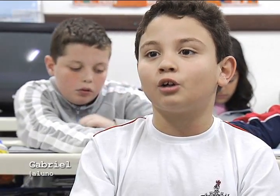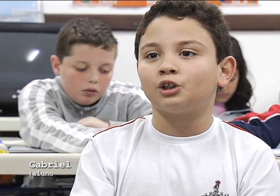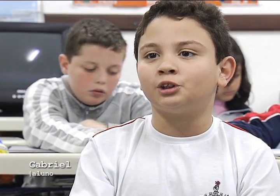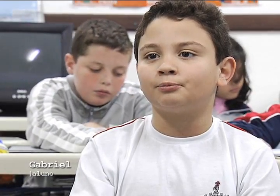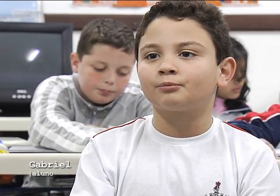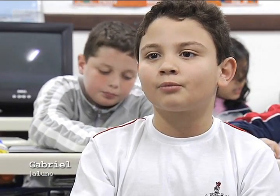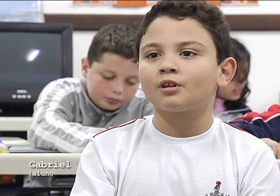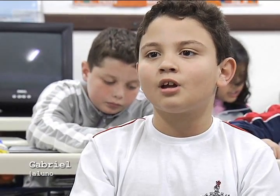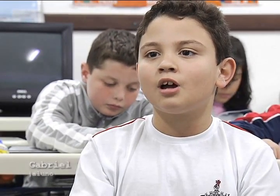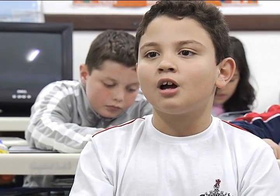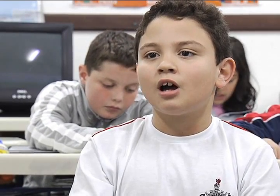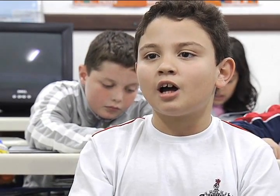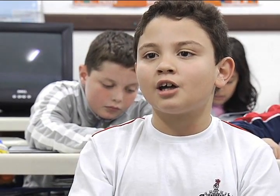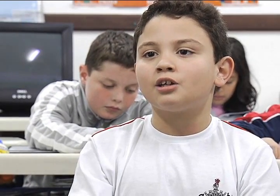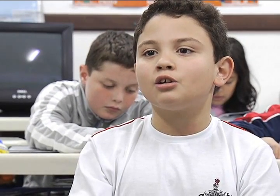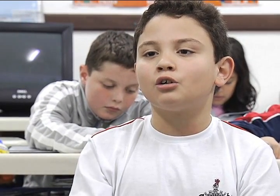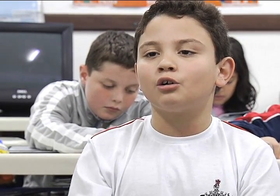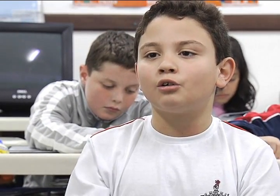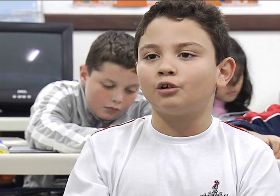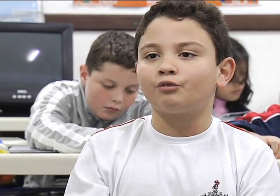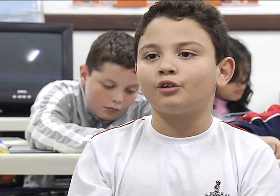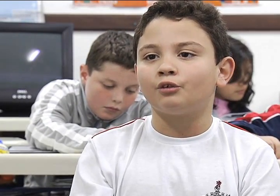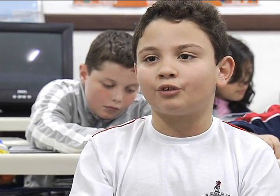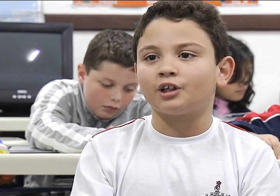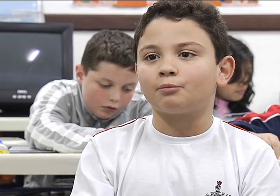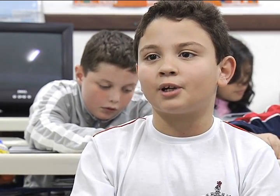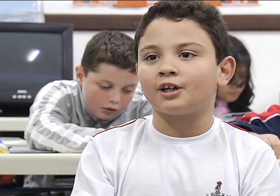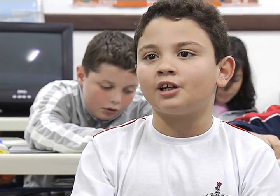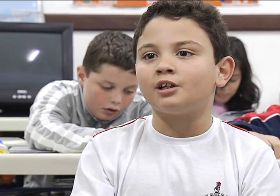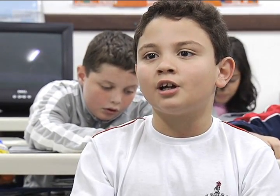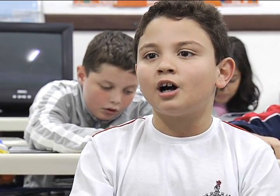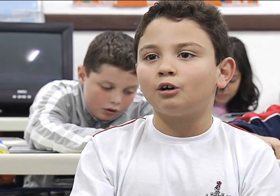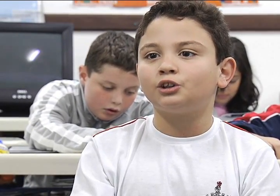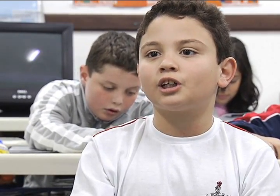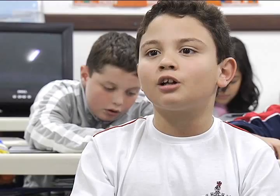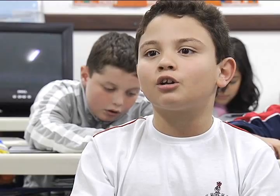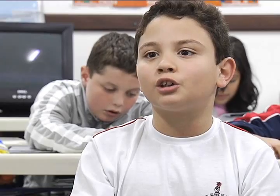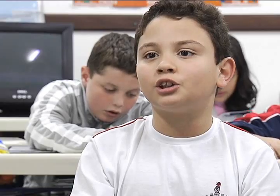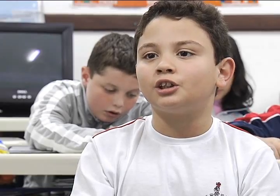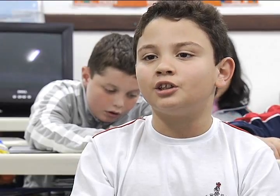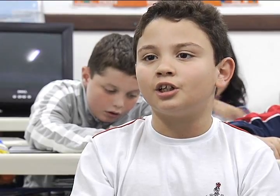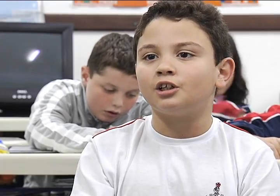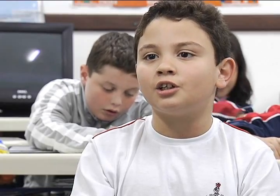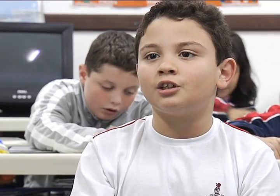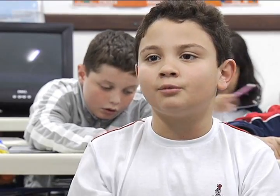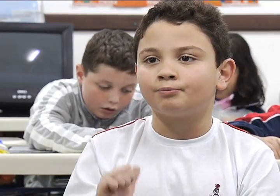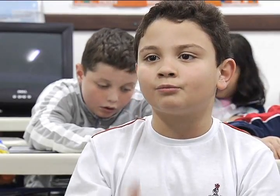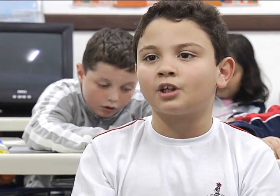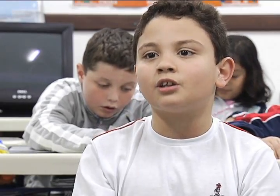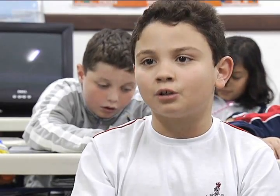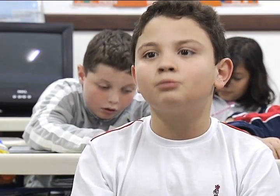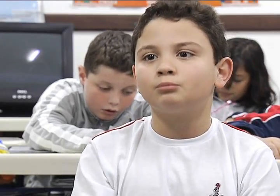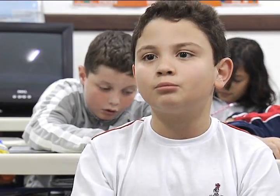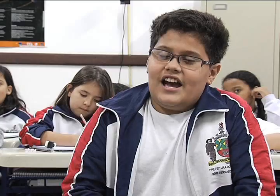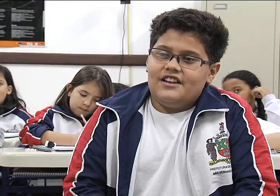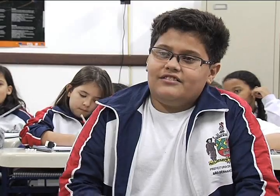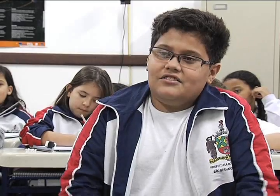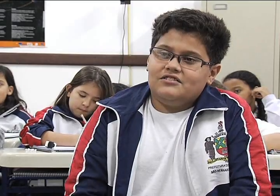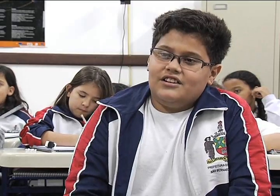loja. Aí eu falei para ele onde era a loja e ele entendeu. Aí eu tava assistindo